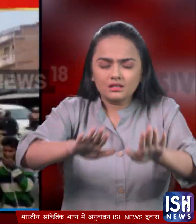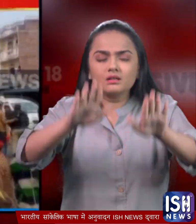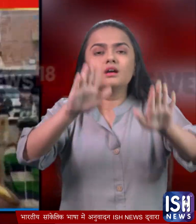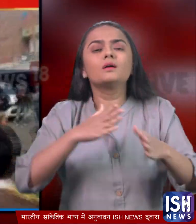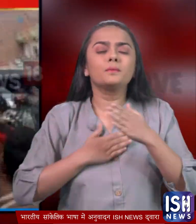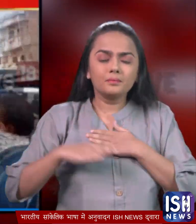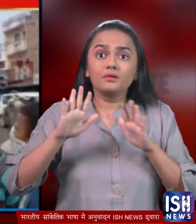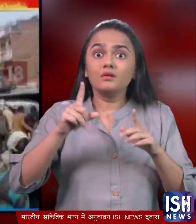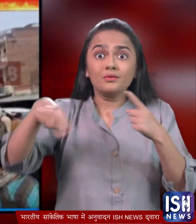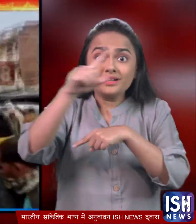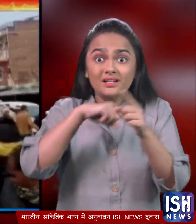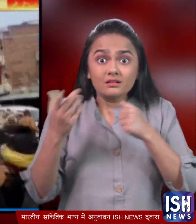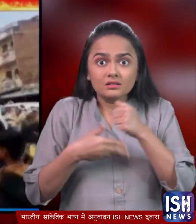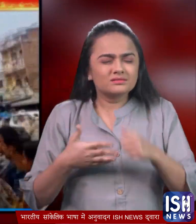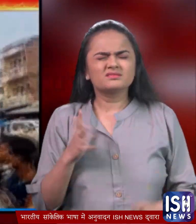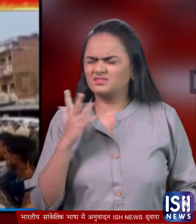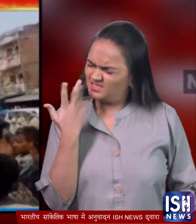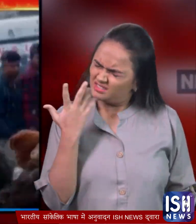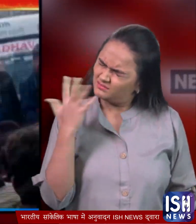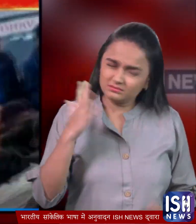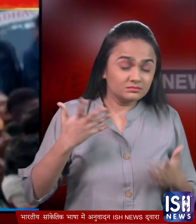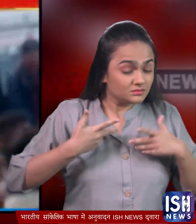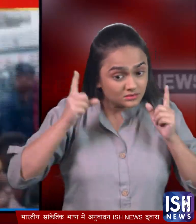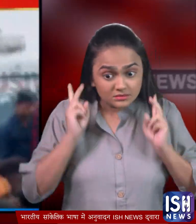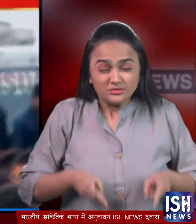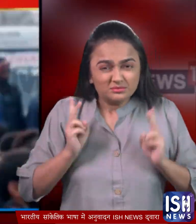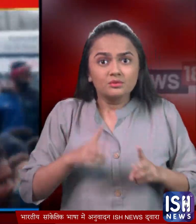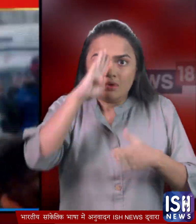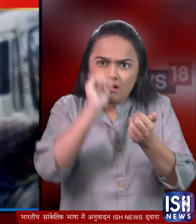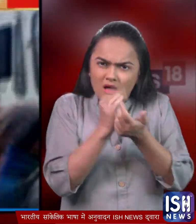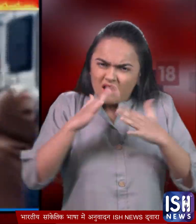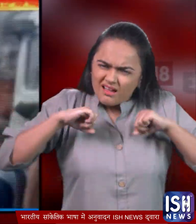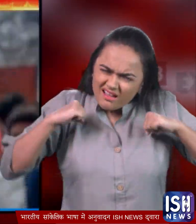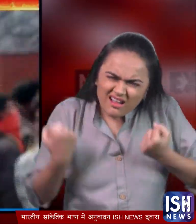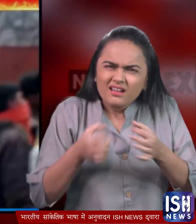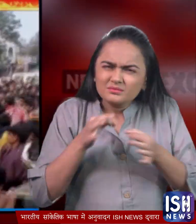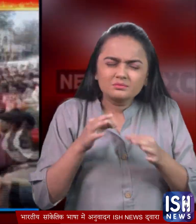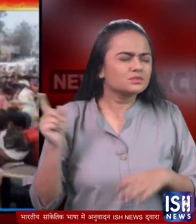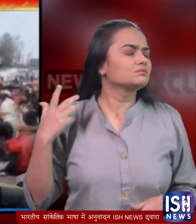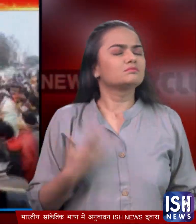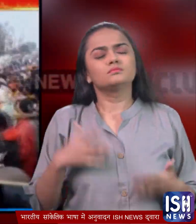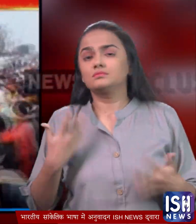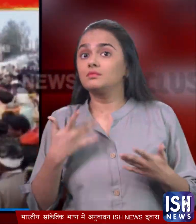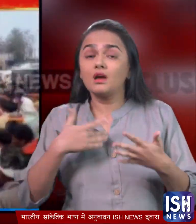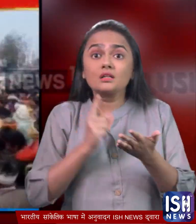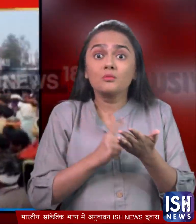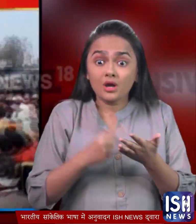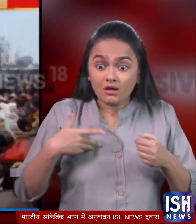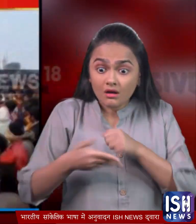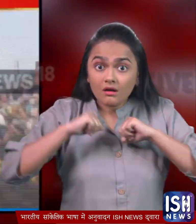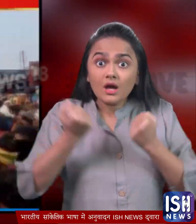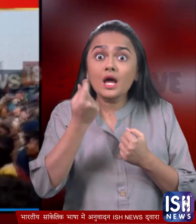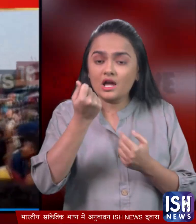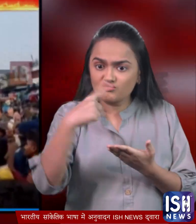जुट गई। लेकिन नाराज किसानों के आगे उनकी एक न चली। पुलिस की लाख कोशिश के बावजूद किसान अपनी फसल की सही कीमत देने की मांग पर अड़े